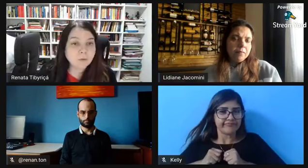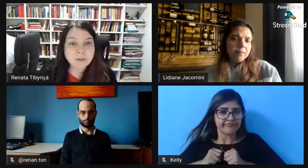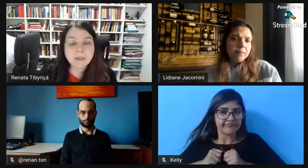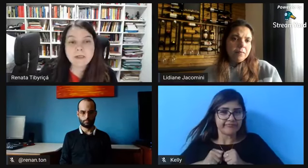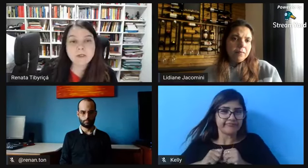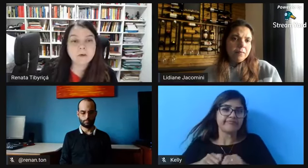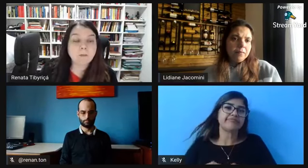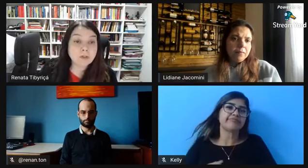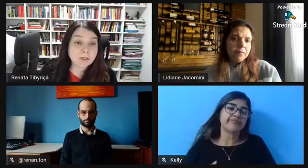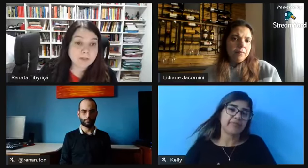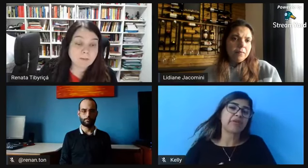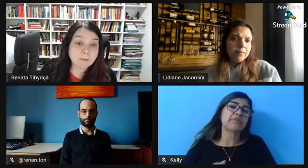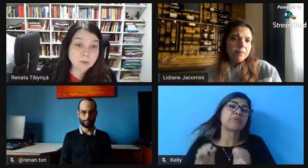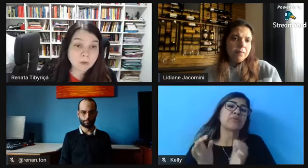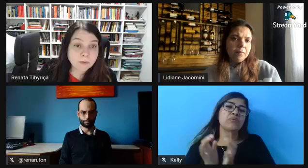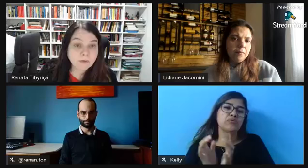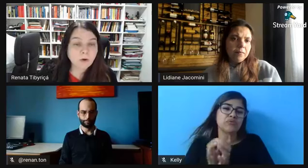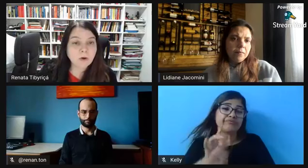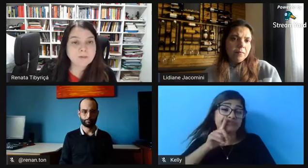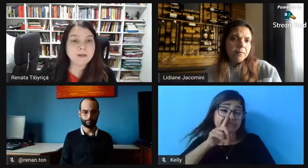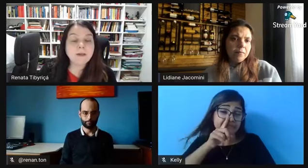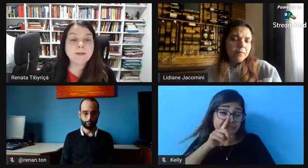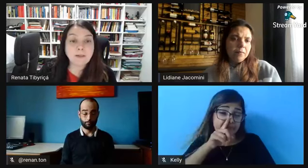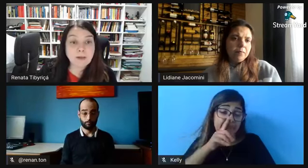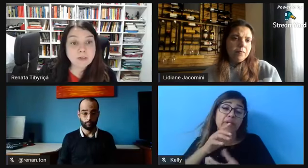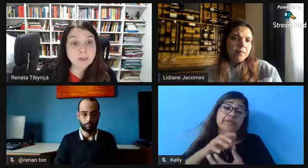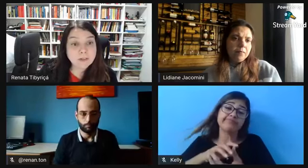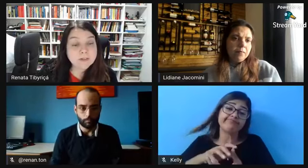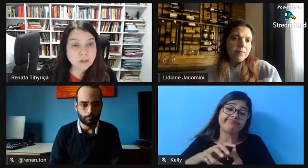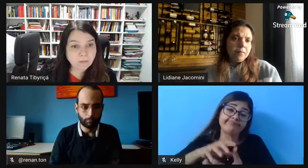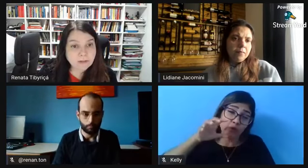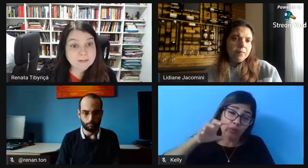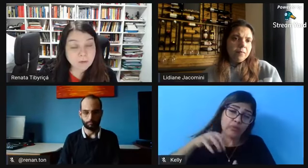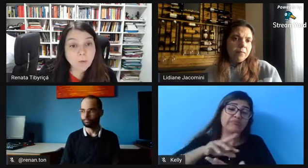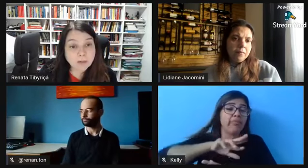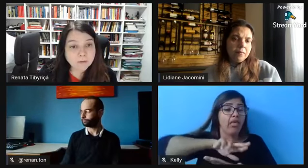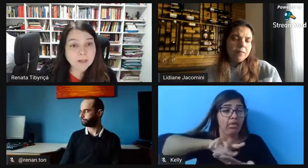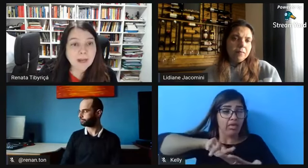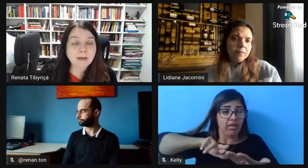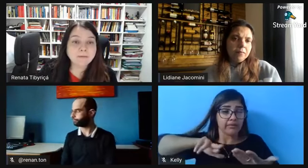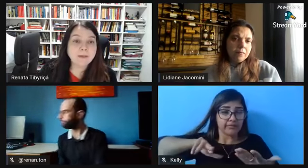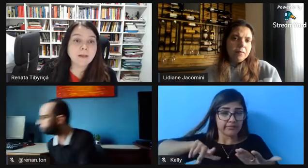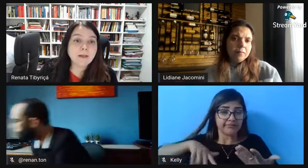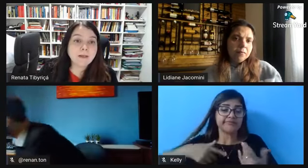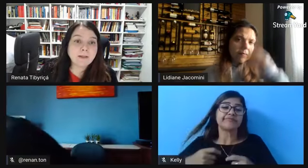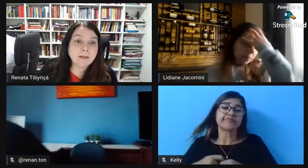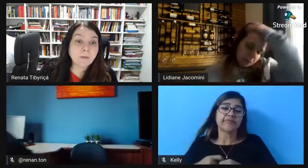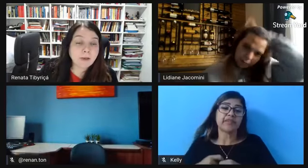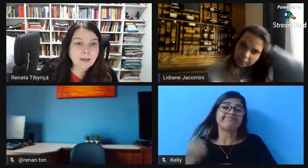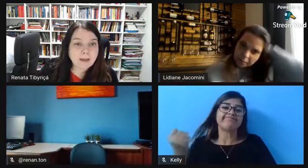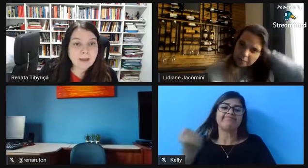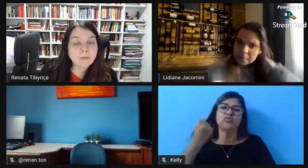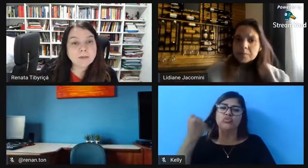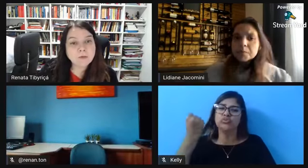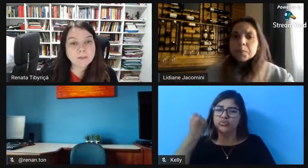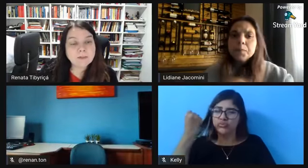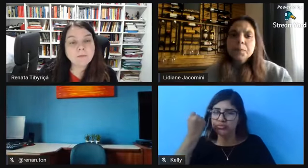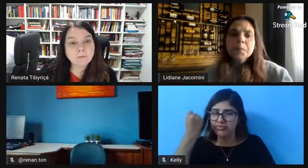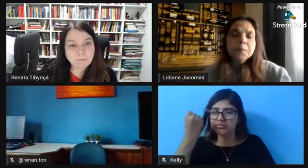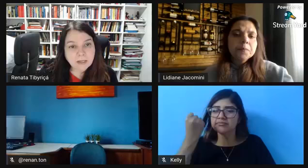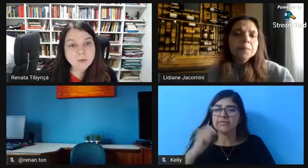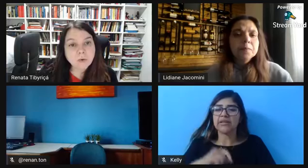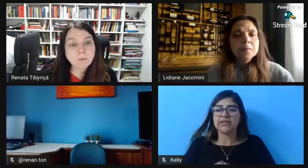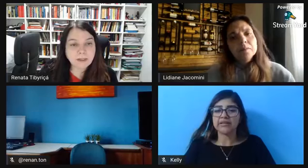também um grupo de risco, pode já ser uma pessoa idosa, tem mais chance de fazer um quadro grave. Então, é uma